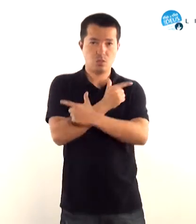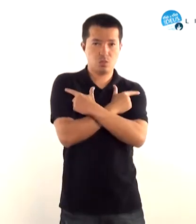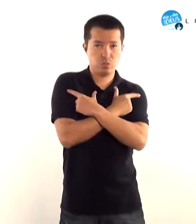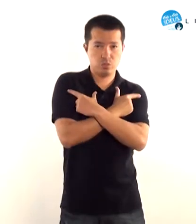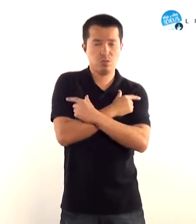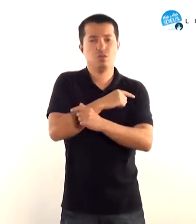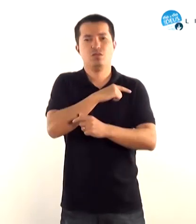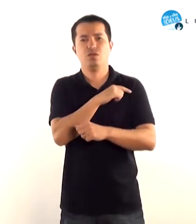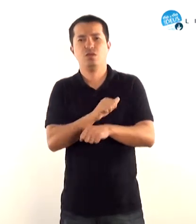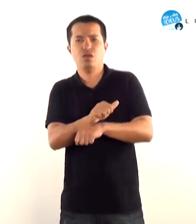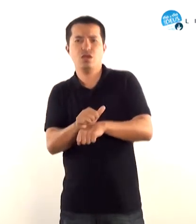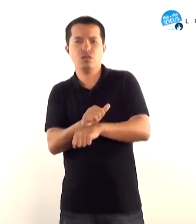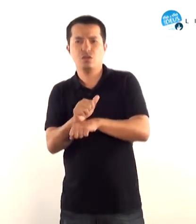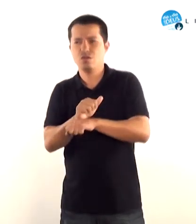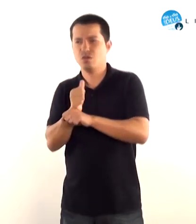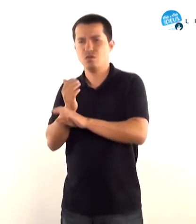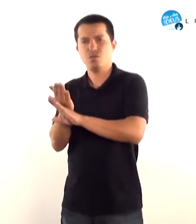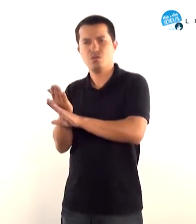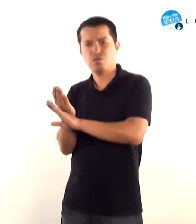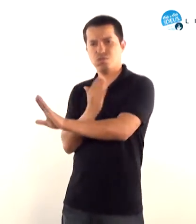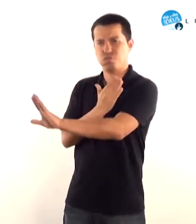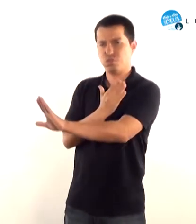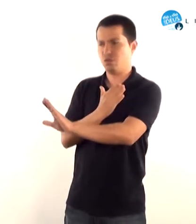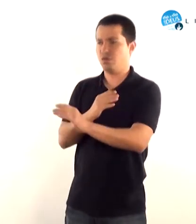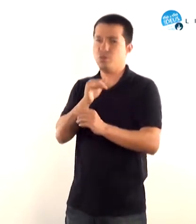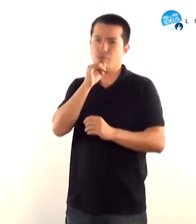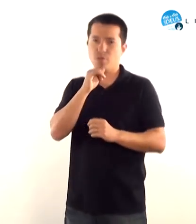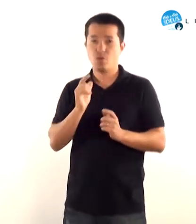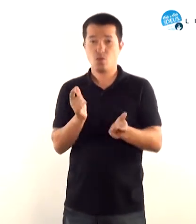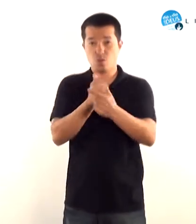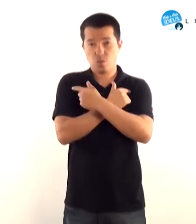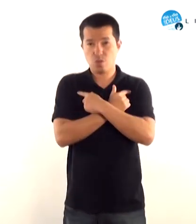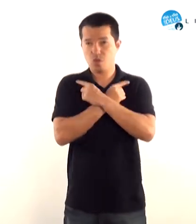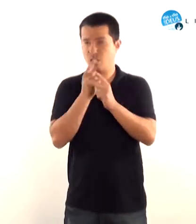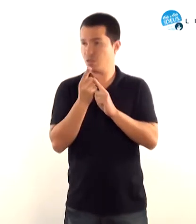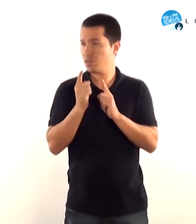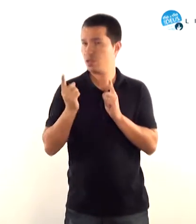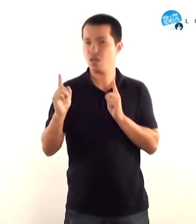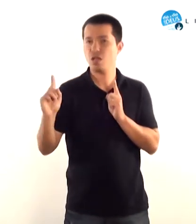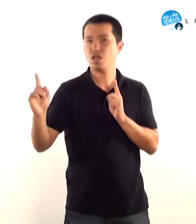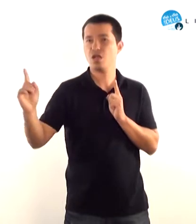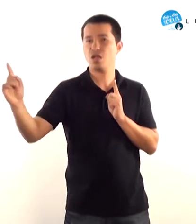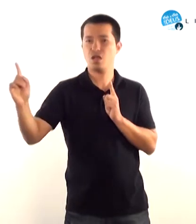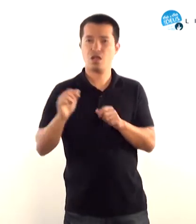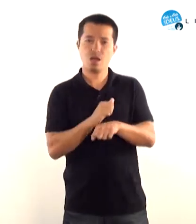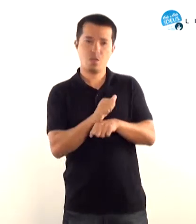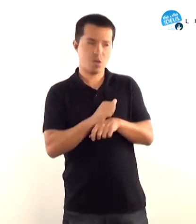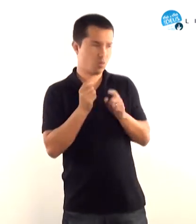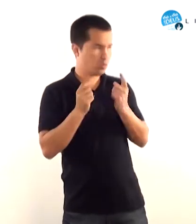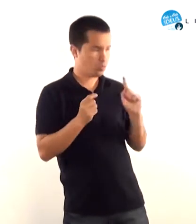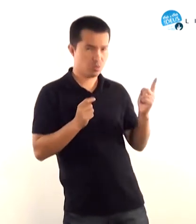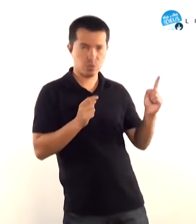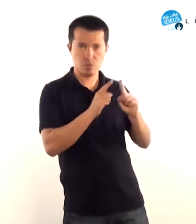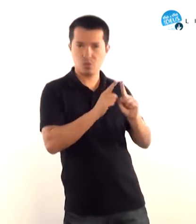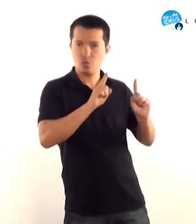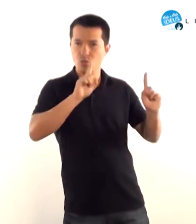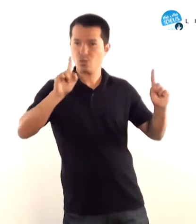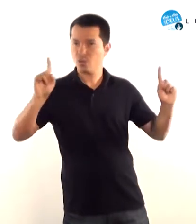família, Ló e Abrão se separaram. E ele escolhe então, Ló escolhe os vales férteis e